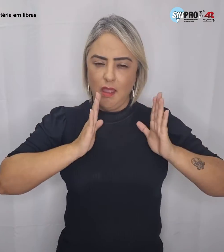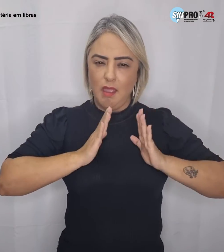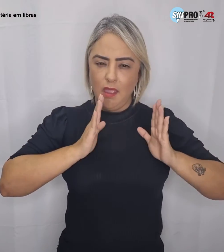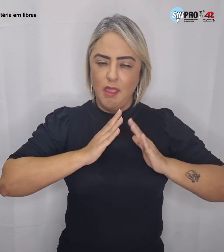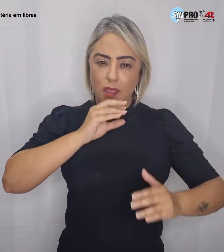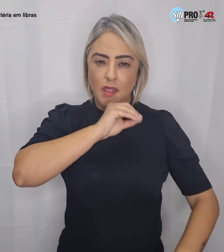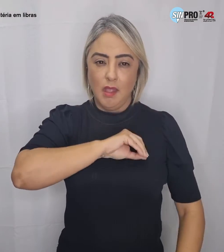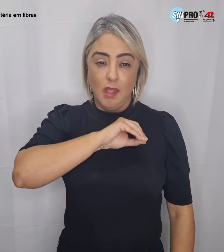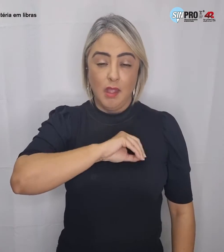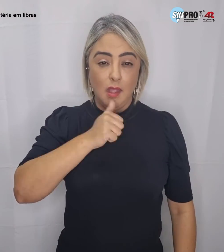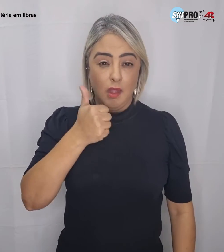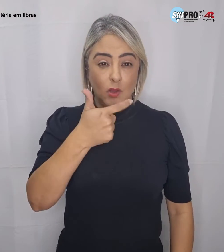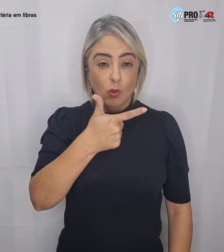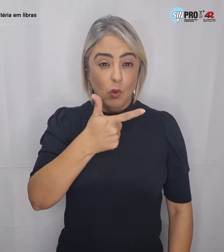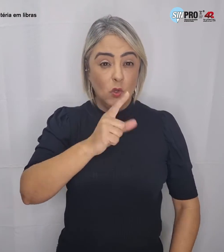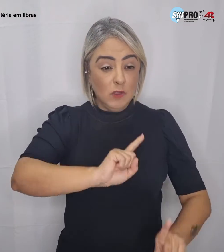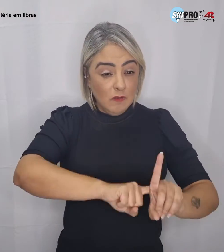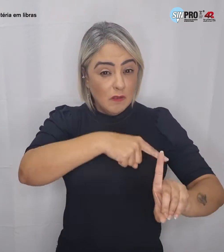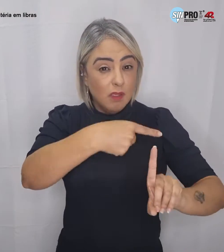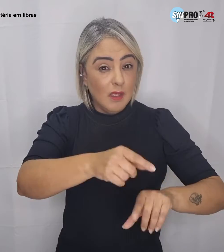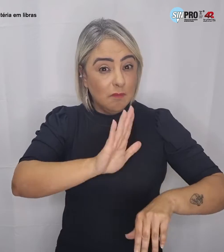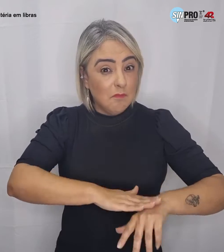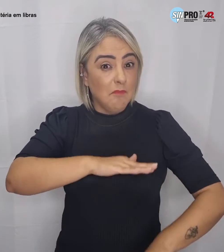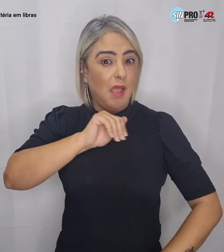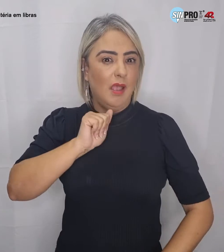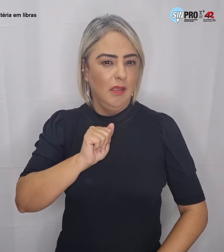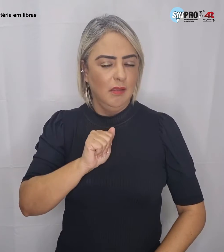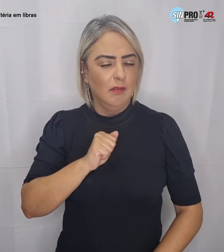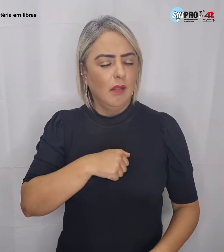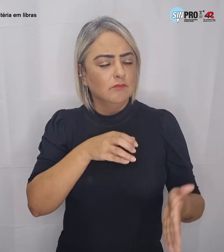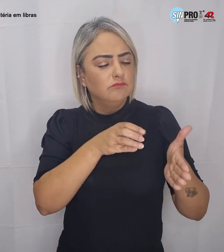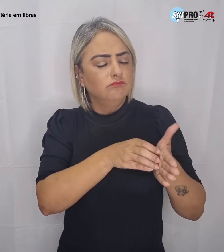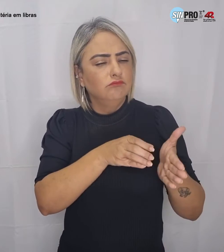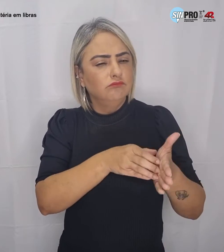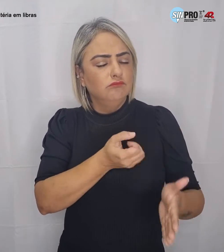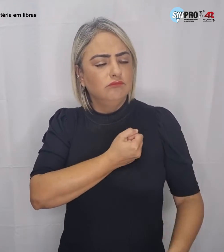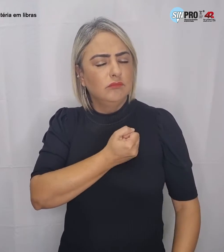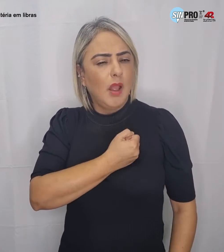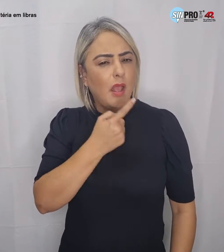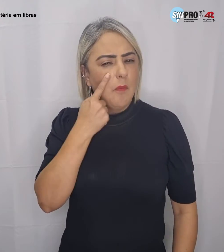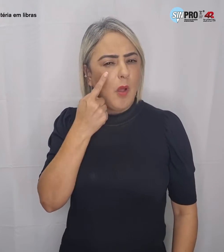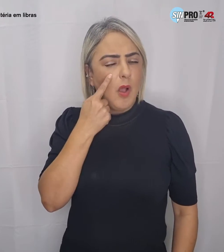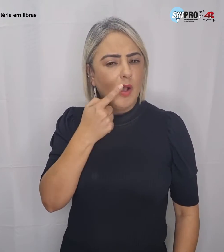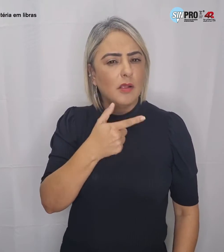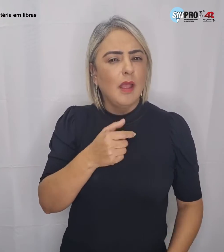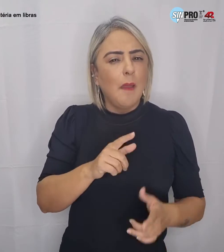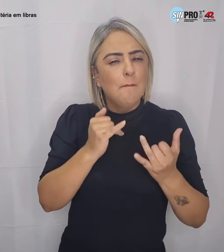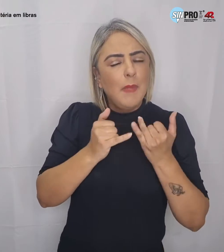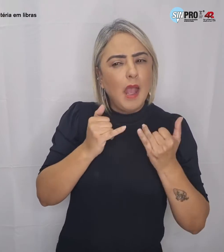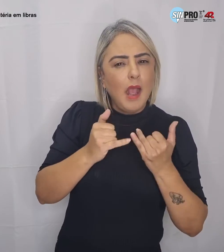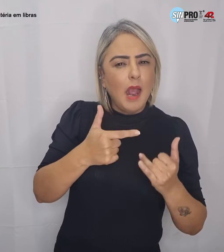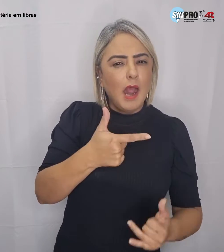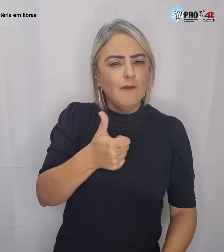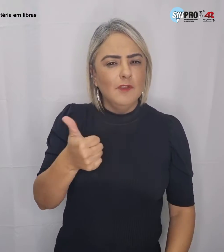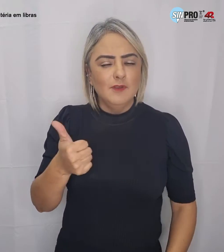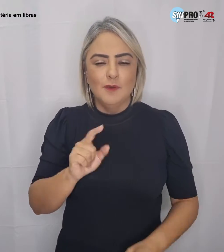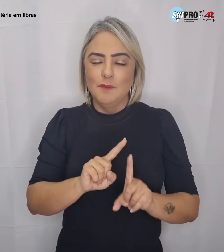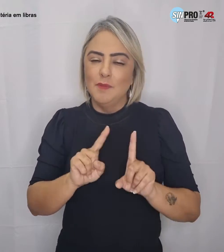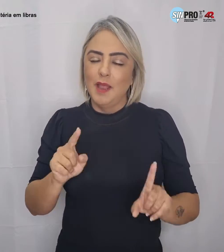ganha 12 vezes mais do que isso, em média. Os dados acima parecem de 2021, mas